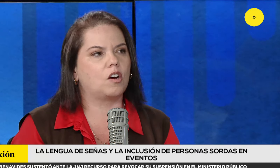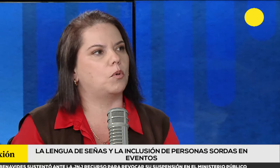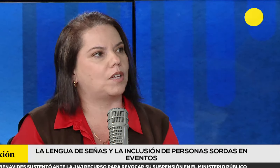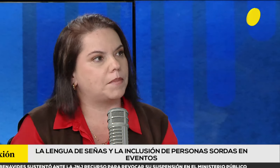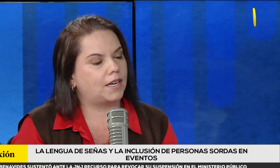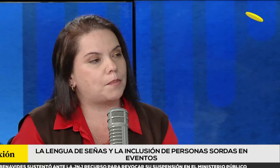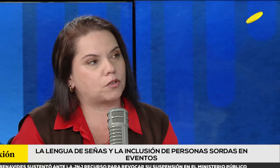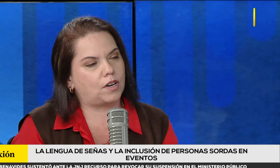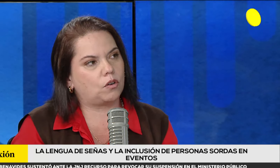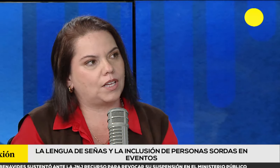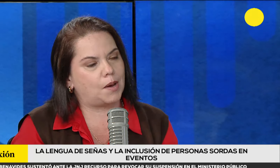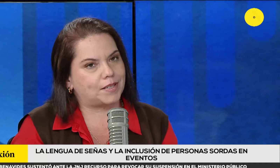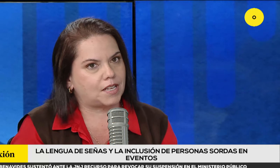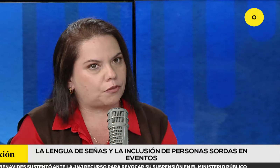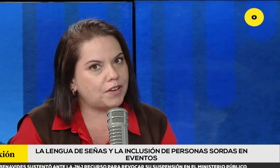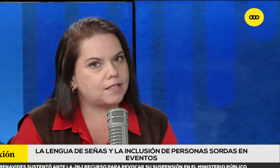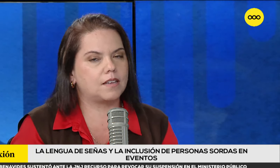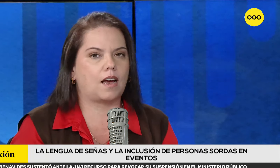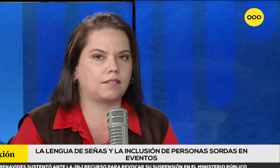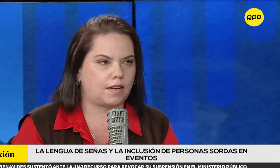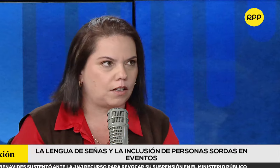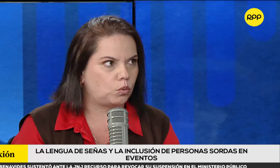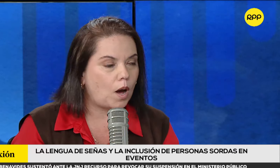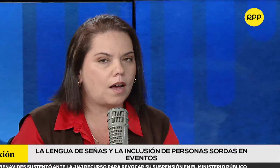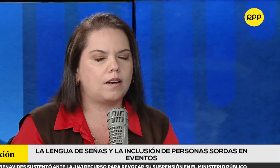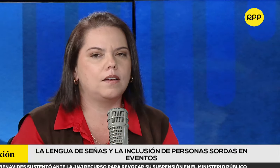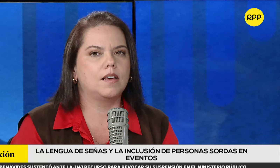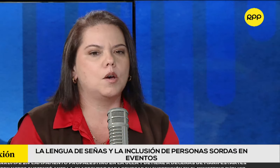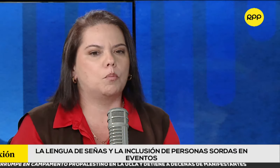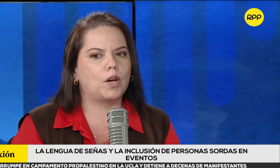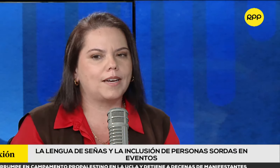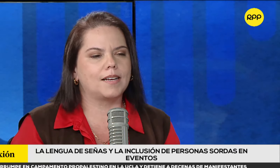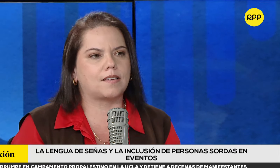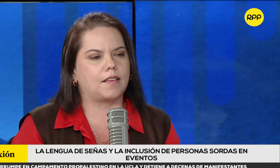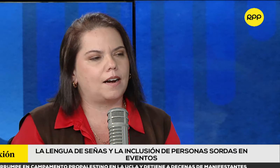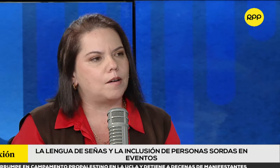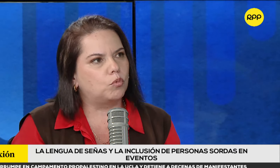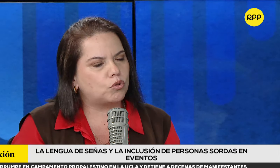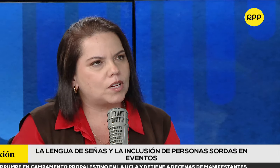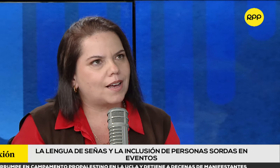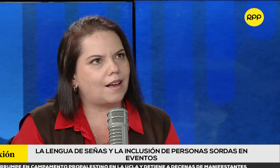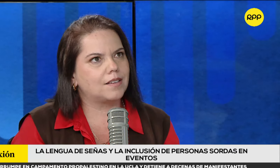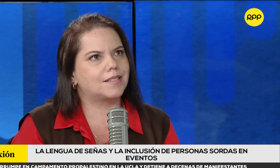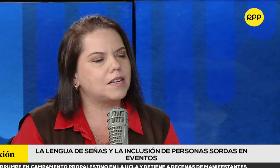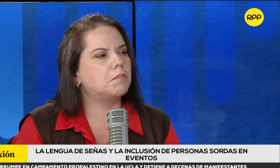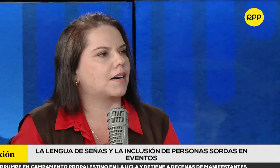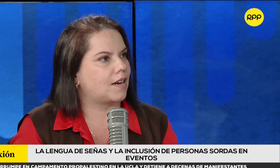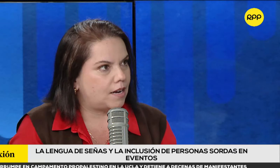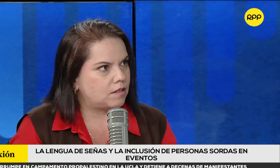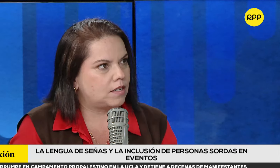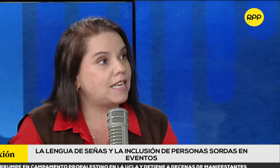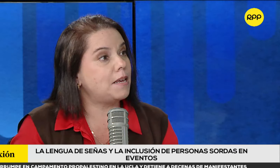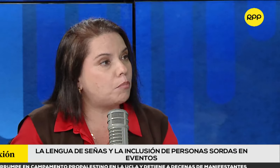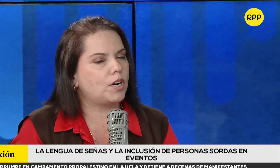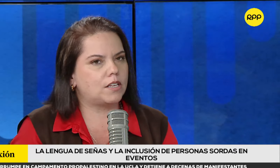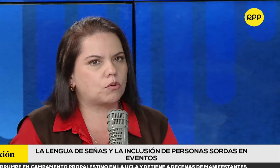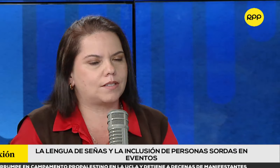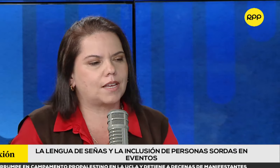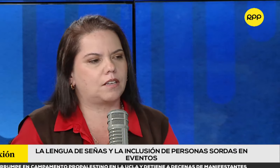como también las personas con discapacidad física, intelectual, puedan acceder a la música sin barreras. Y por eso es que este